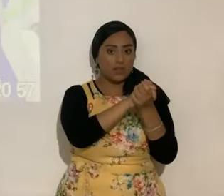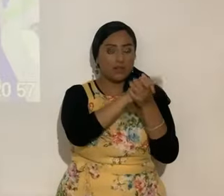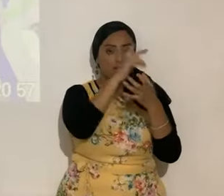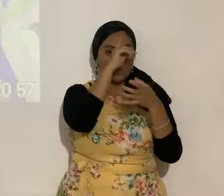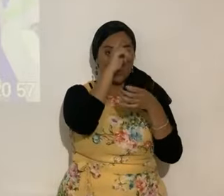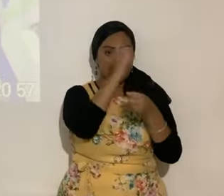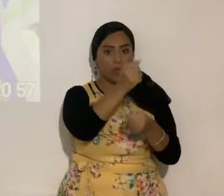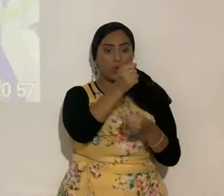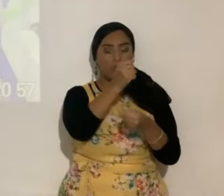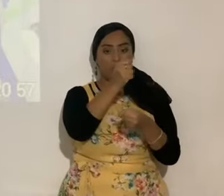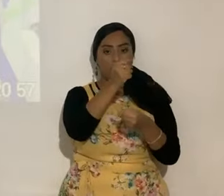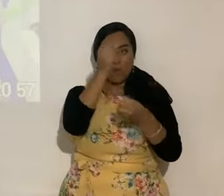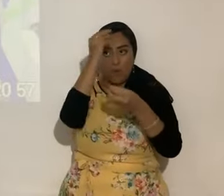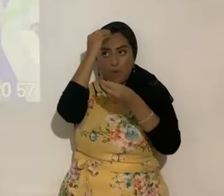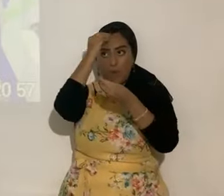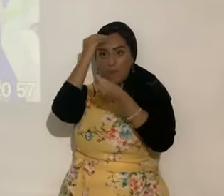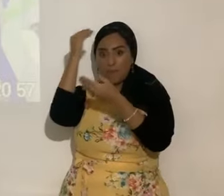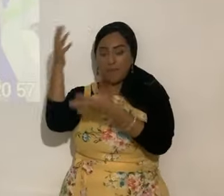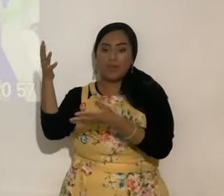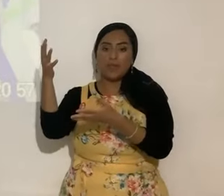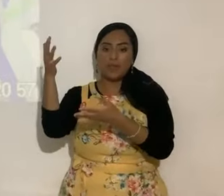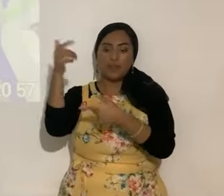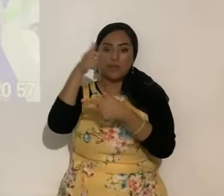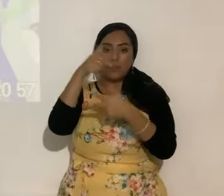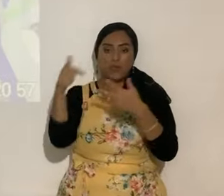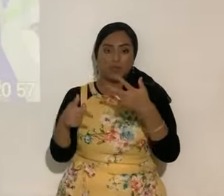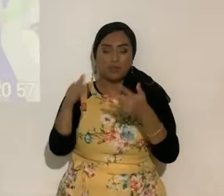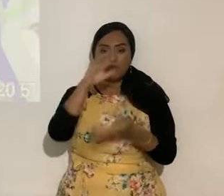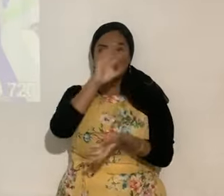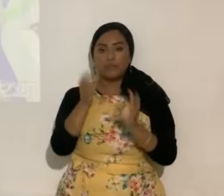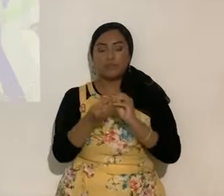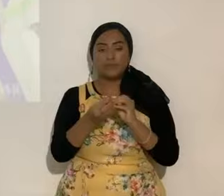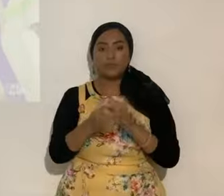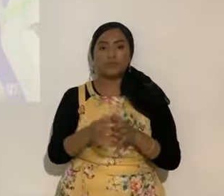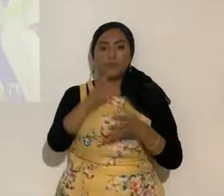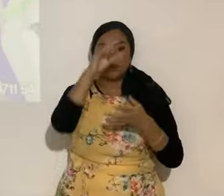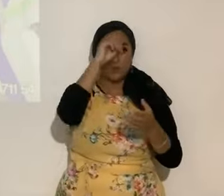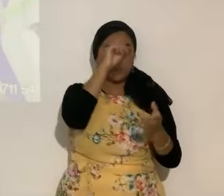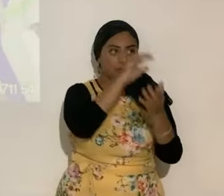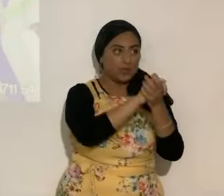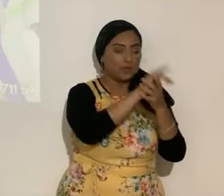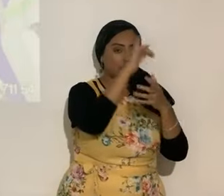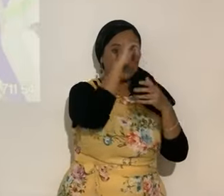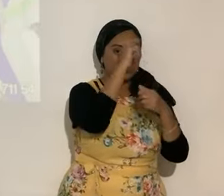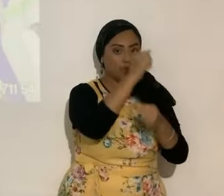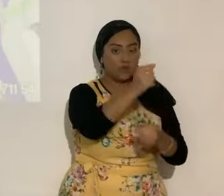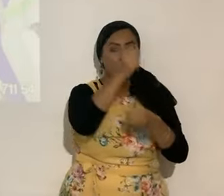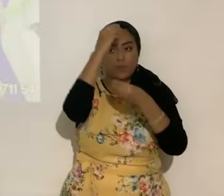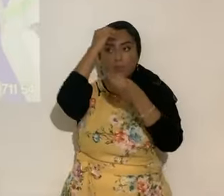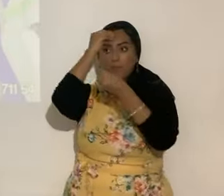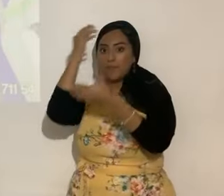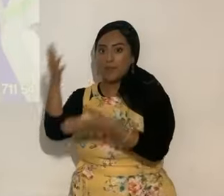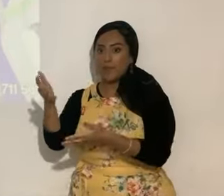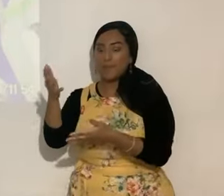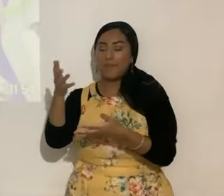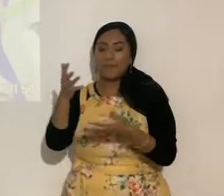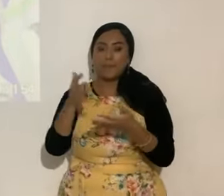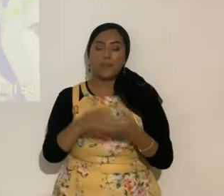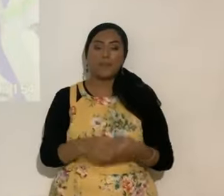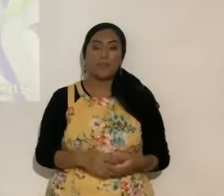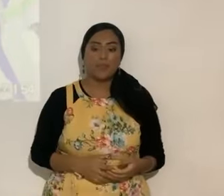confiar en el Eterno, ¿sí? Y obedecer. Son tres cosas, creer, confiar y obedecer. Ahora voy a poner